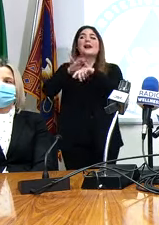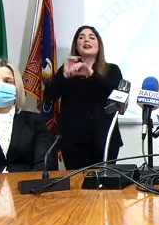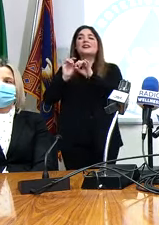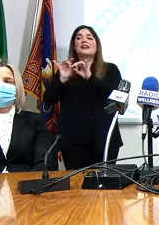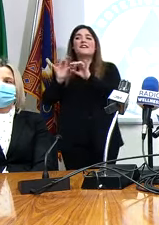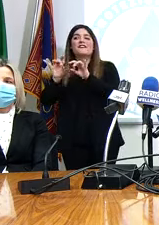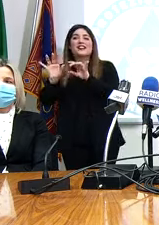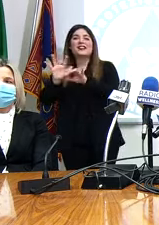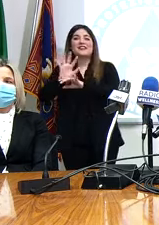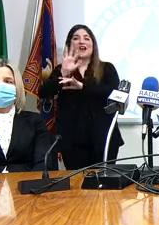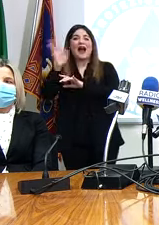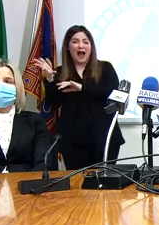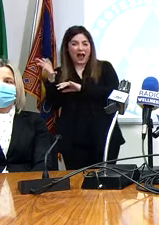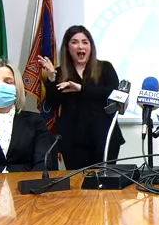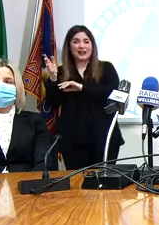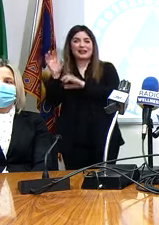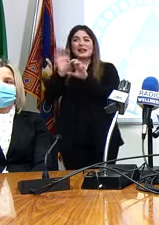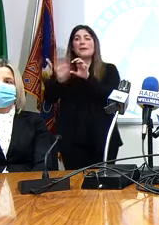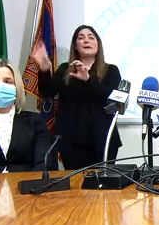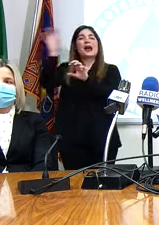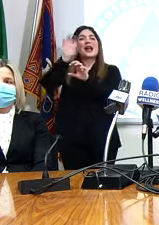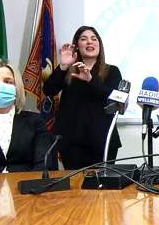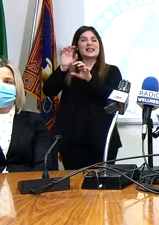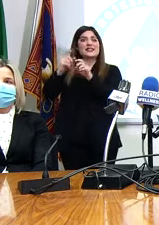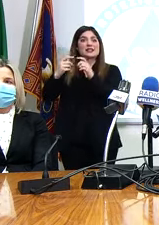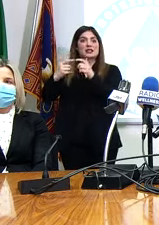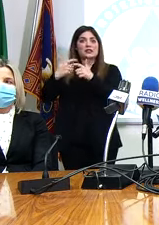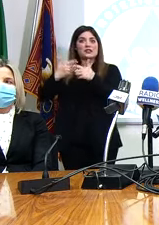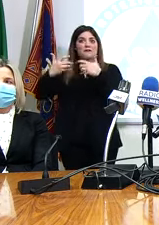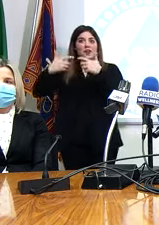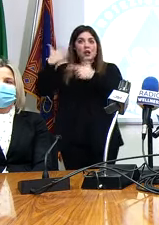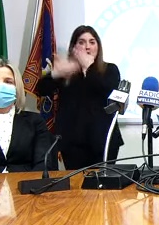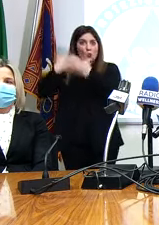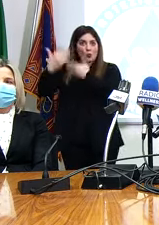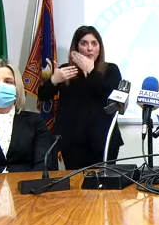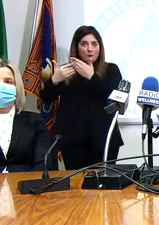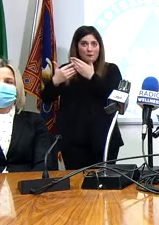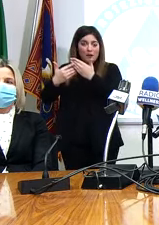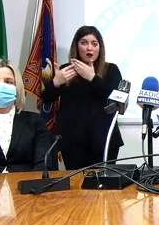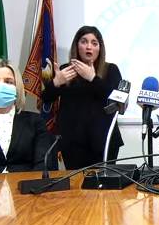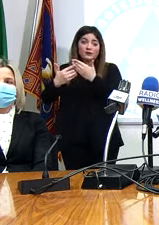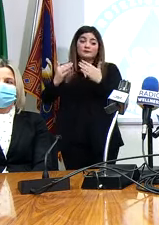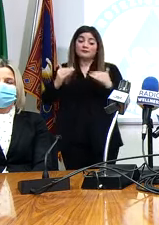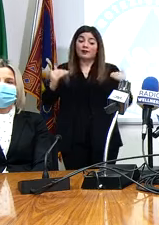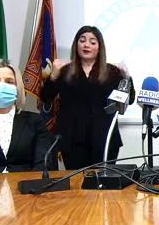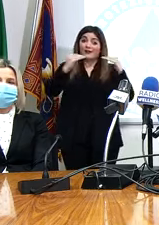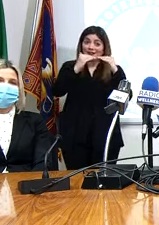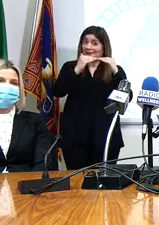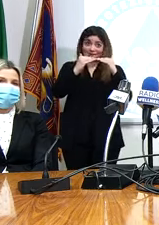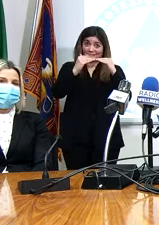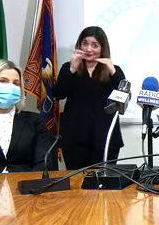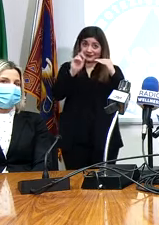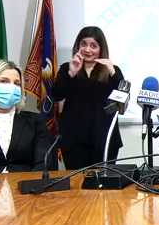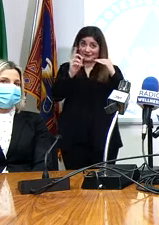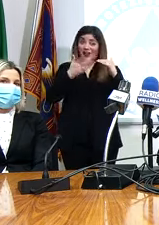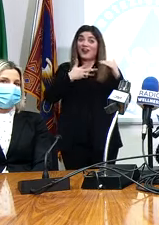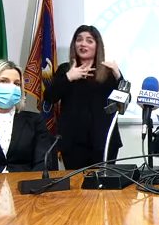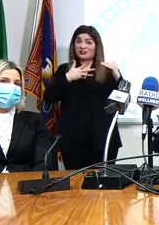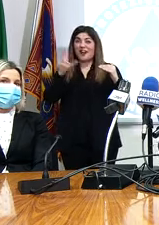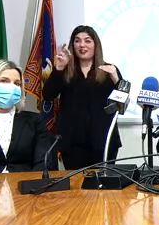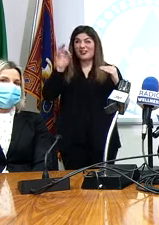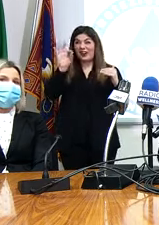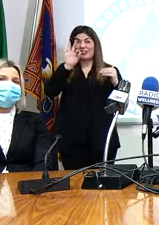di sviluppo. Sapete che la prima causa di mortalità è il cardiovascolare, gli incidenti, il 40%, i tumori, 30%, e